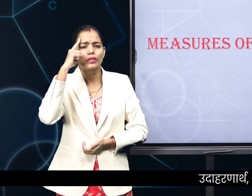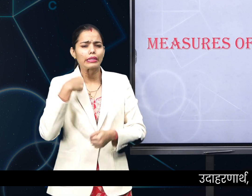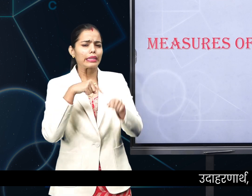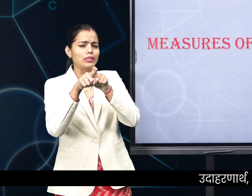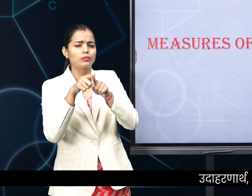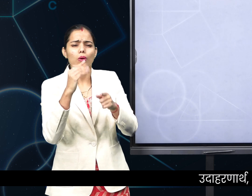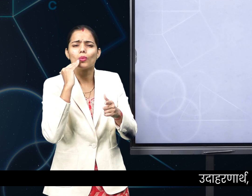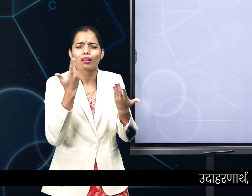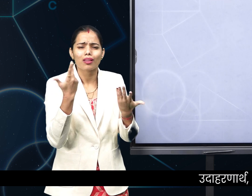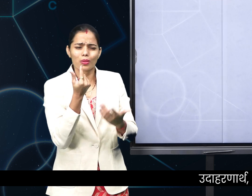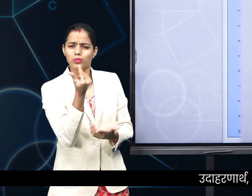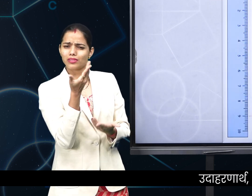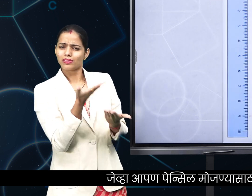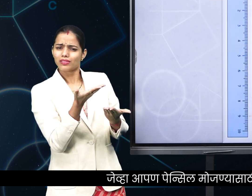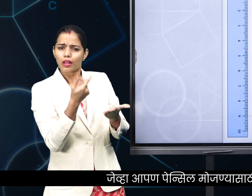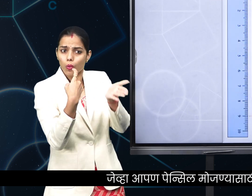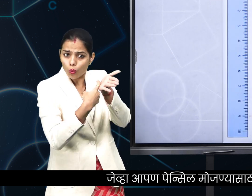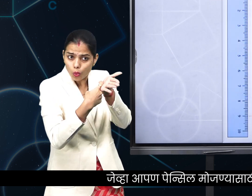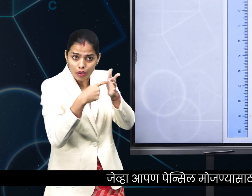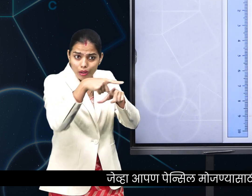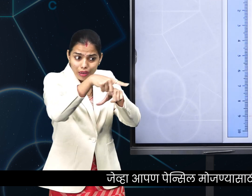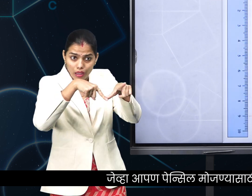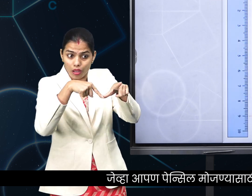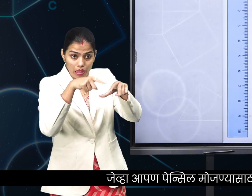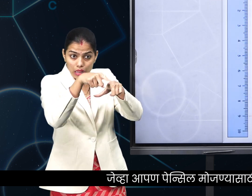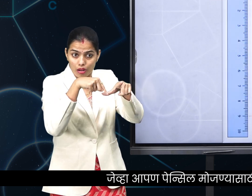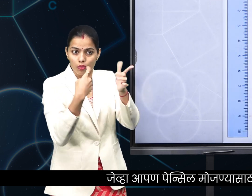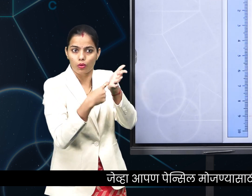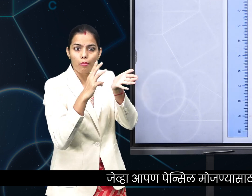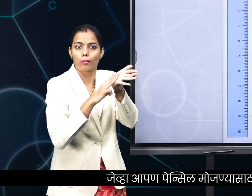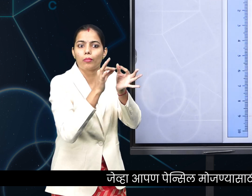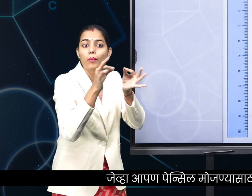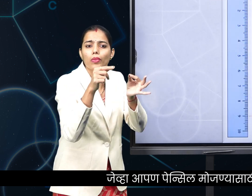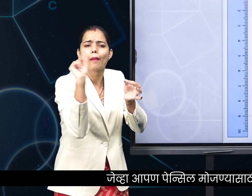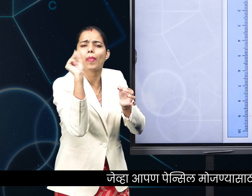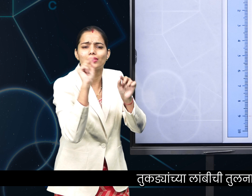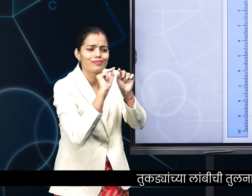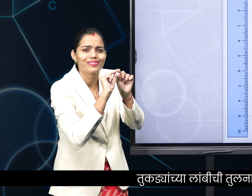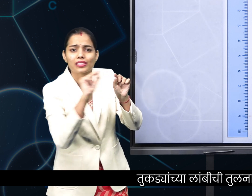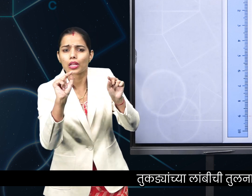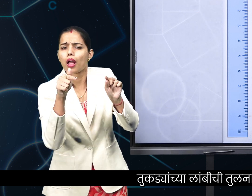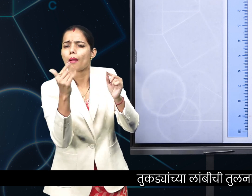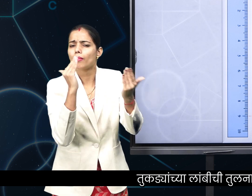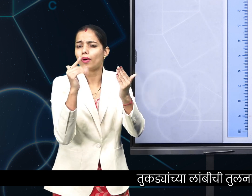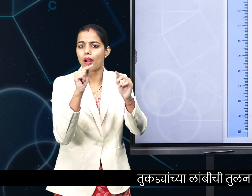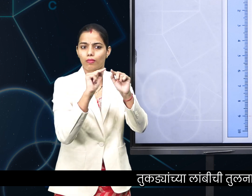उदाहरणार्थ, जेव्हा आपण पेन्सिल मोजण्यासाठी किंवा दोरीच्या दोन तुकड्यांच्या लांबींची तुलना